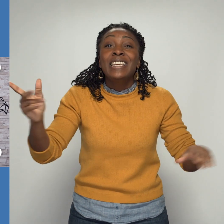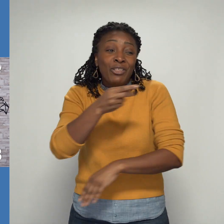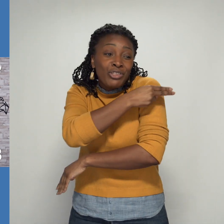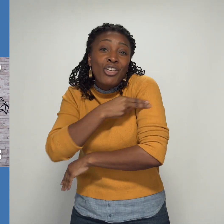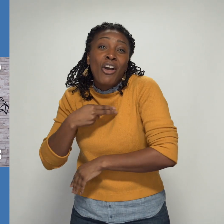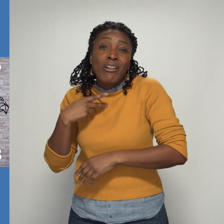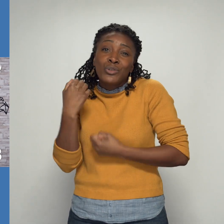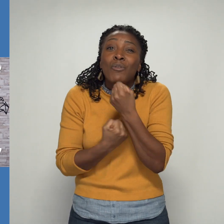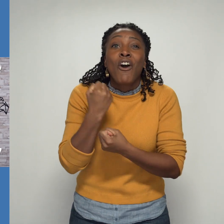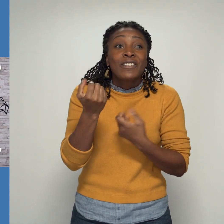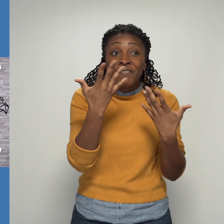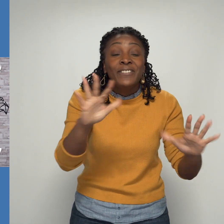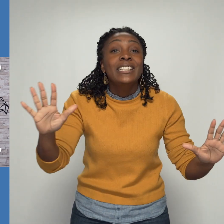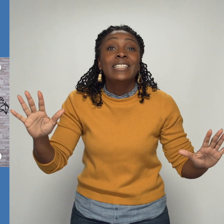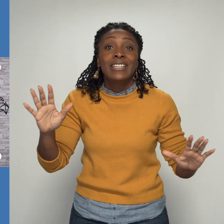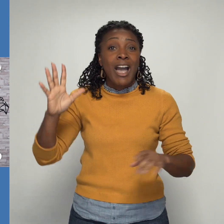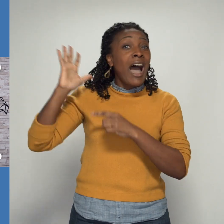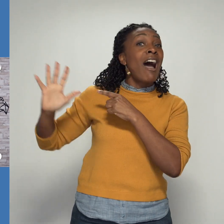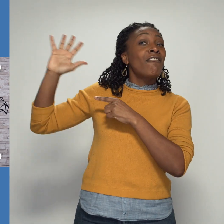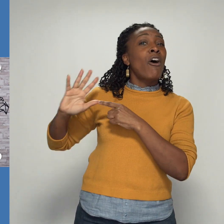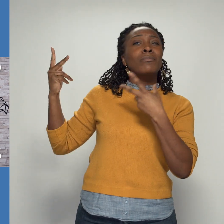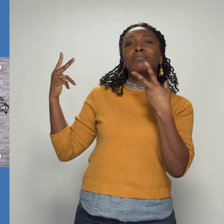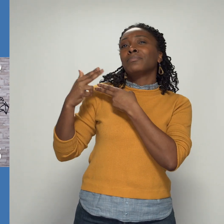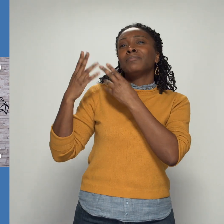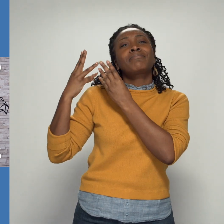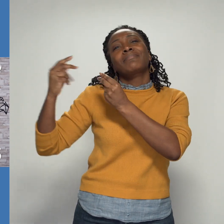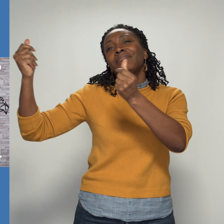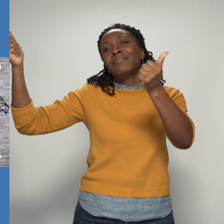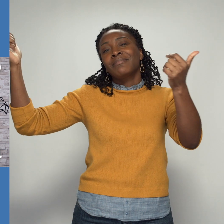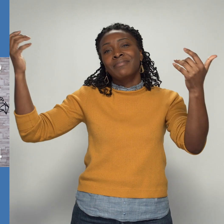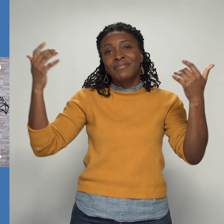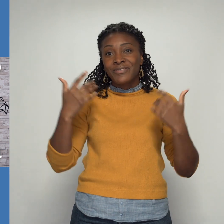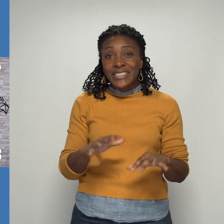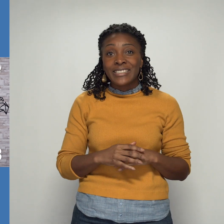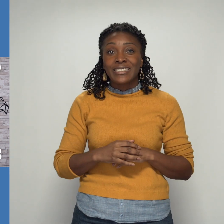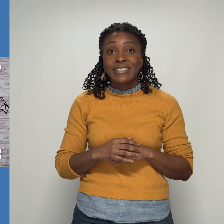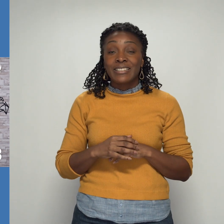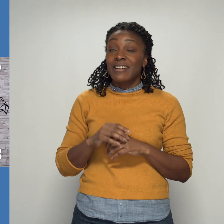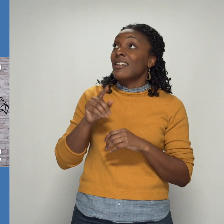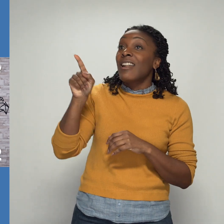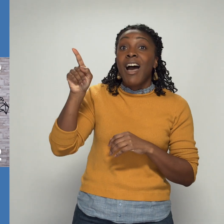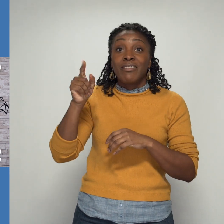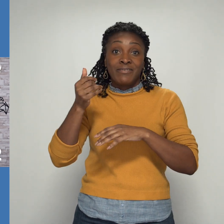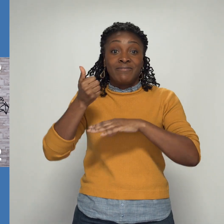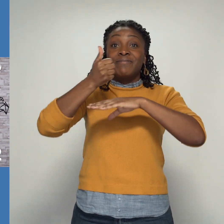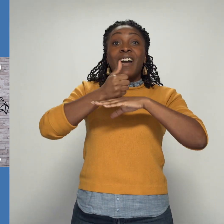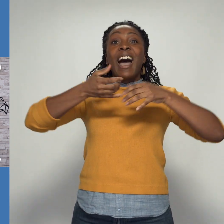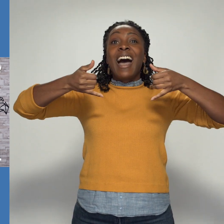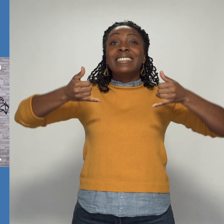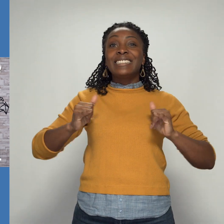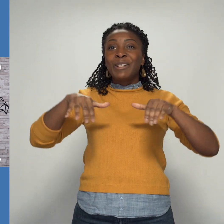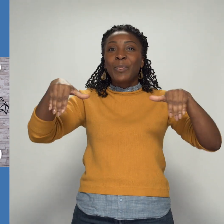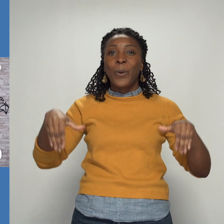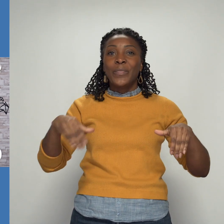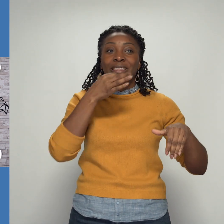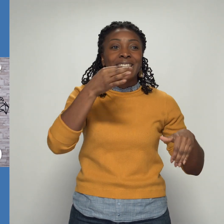plus ni deuil, ni plainte, ni souffrance, car ce qui était autrefois a définitivement disparu. » Alors celui qui siège sur le trône déclara « Voici,